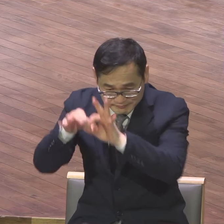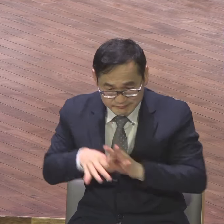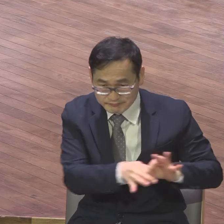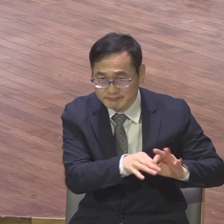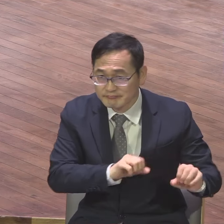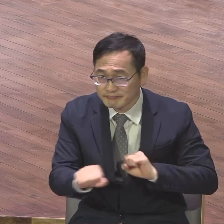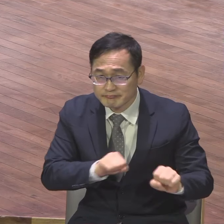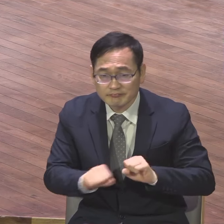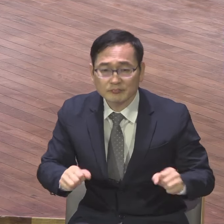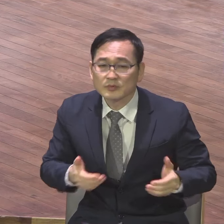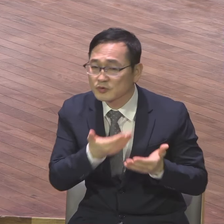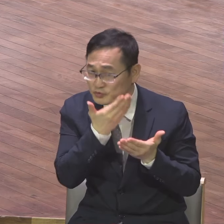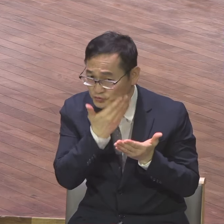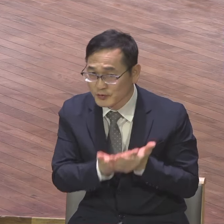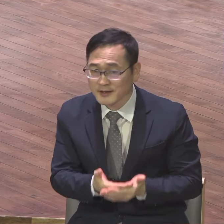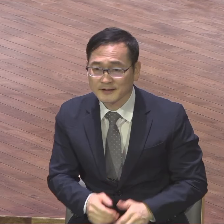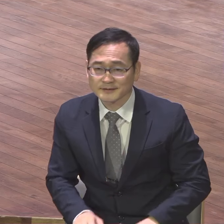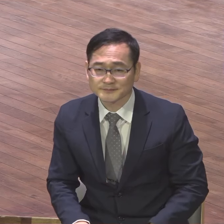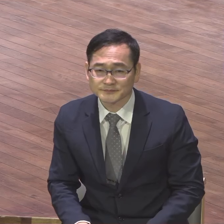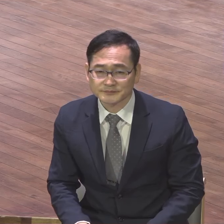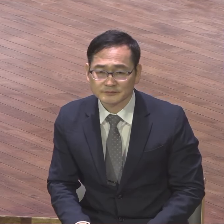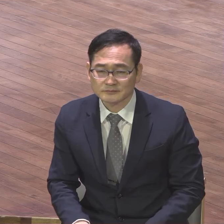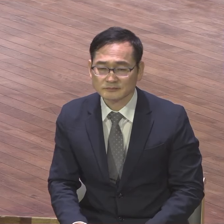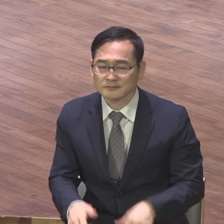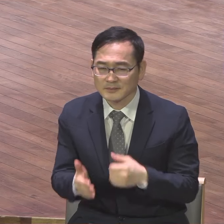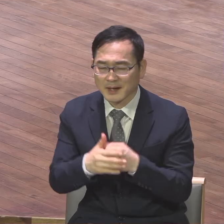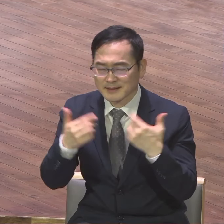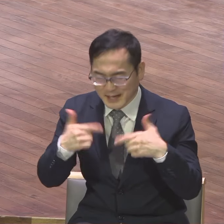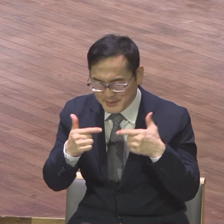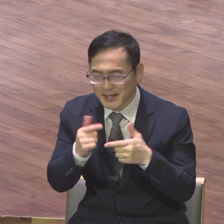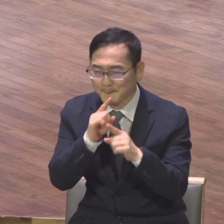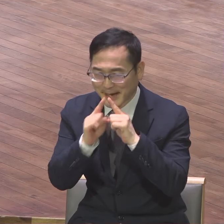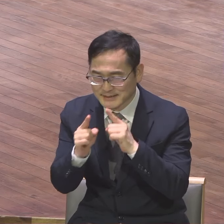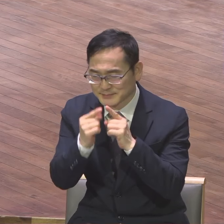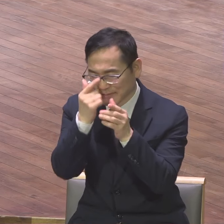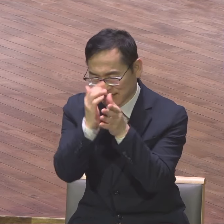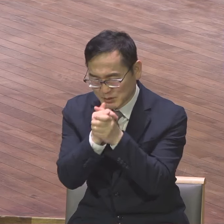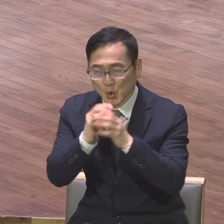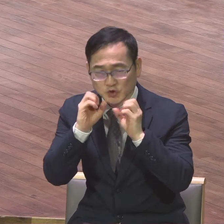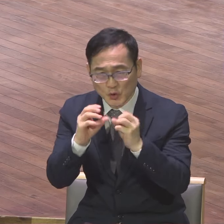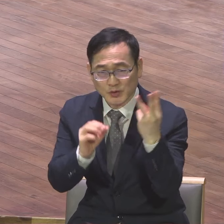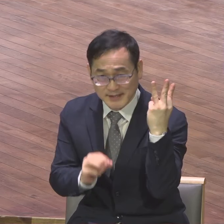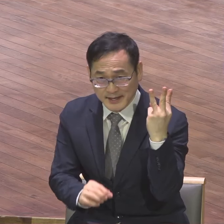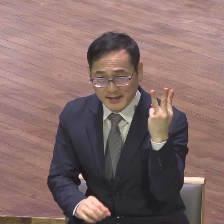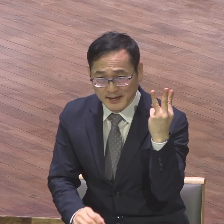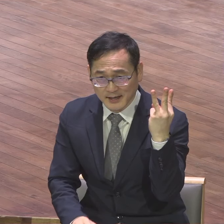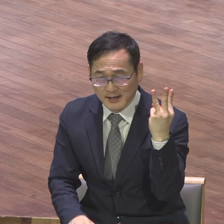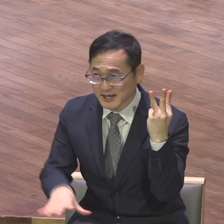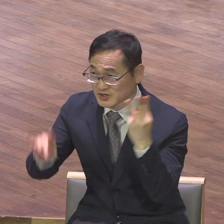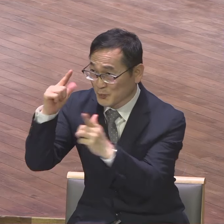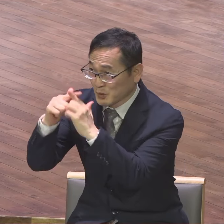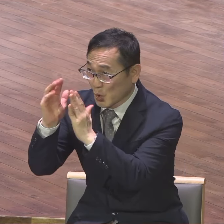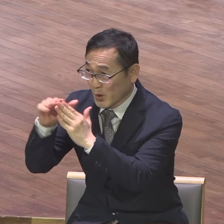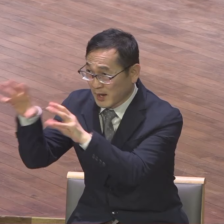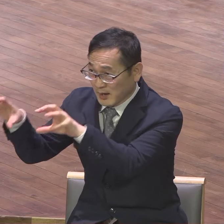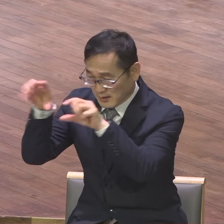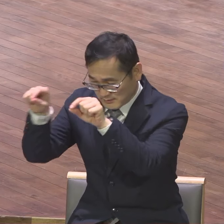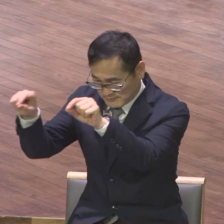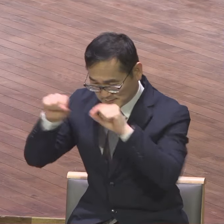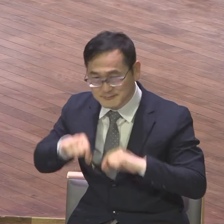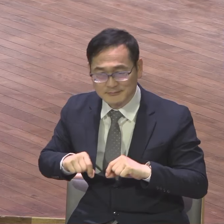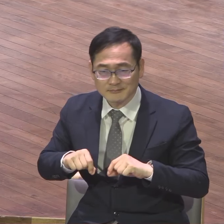날마다 말씀, 기도, 전도가 생활화된 초대교회 성도들의 삶의